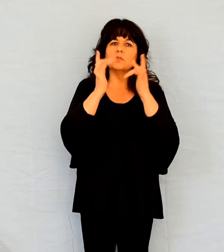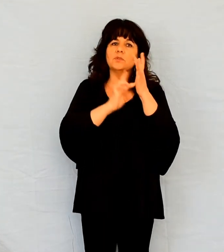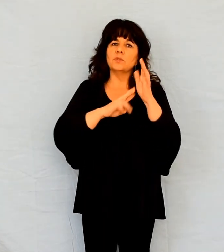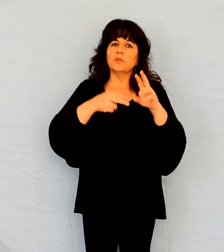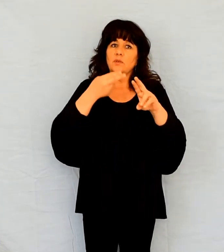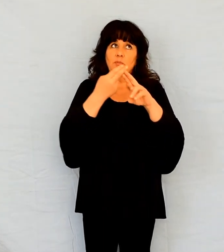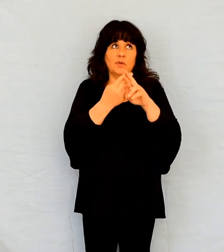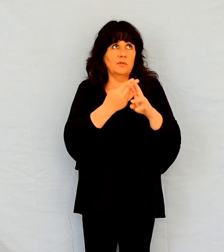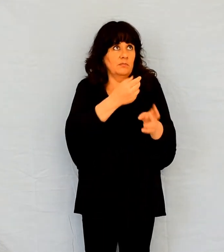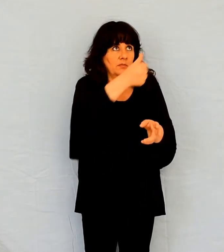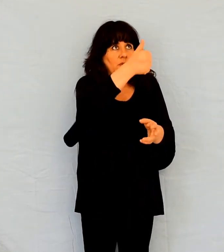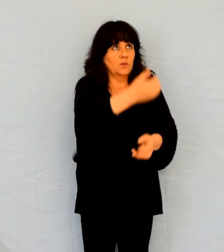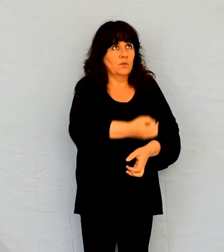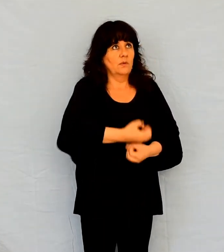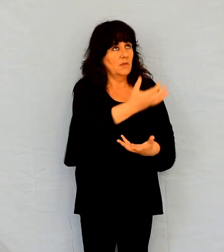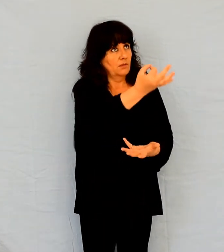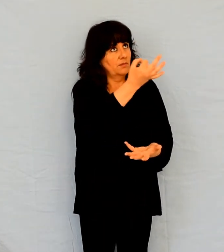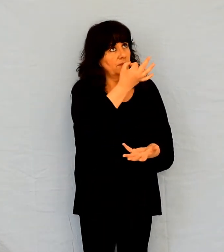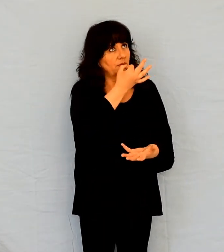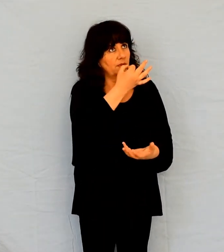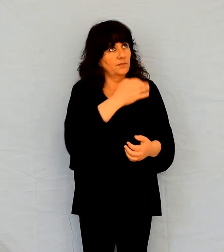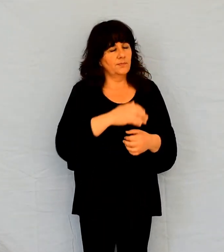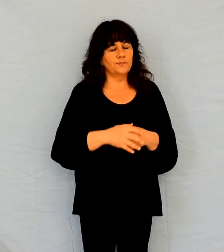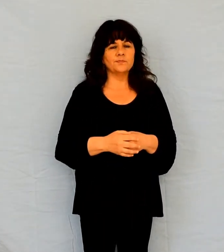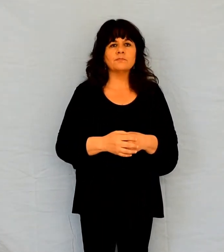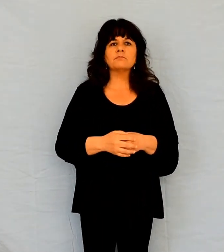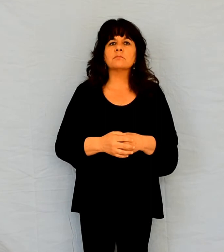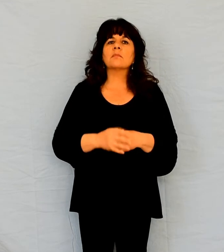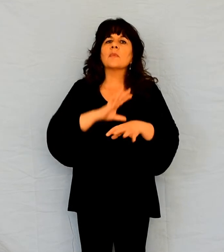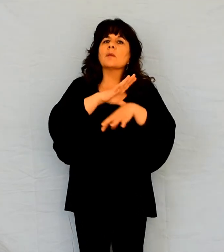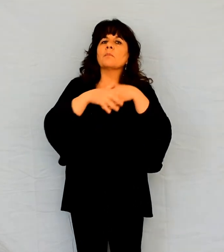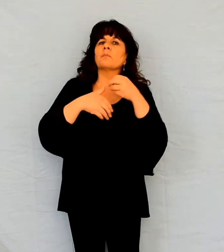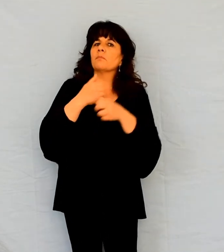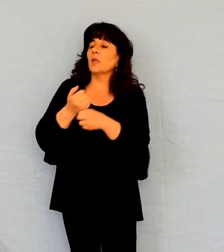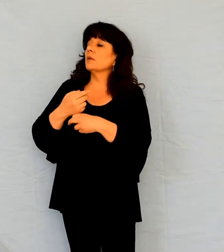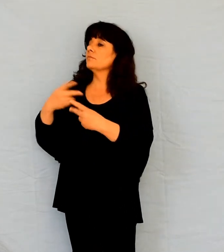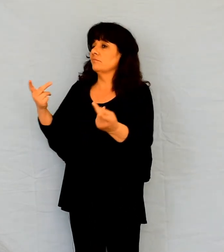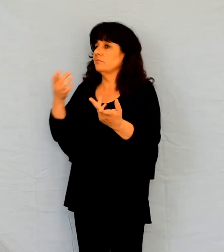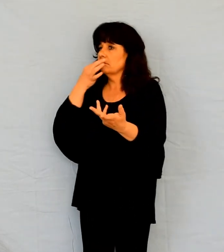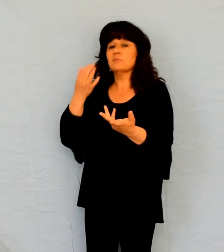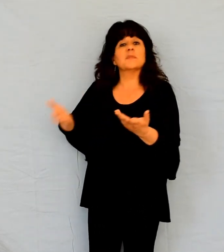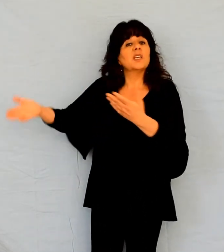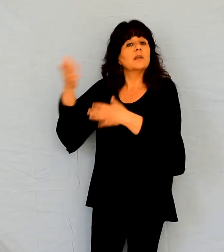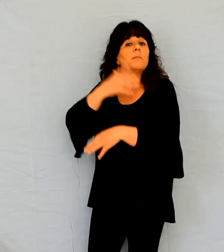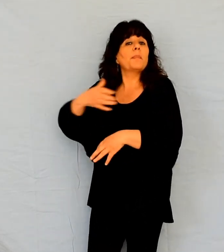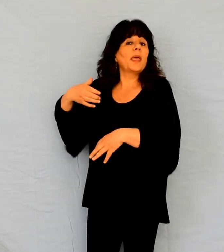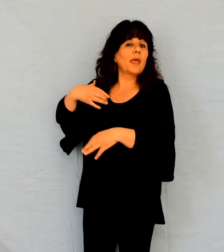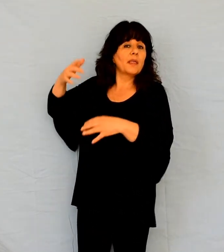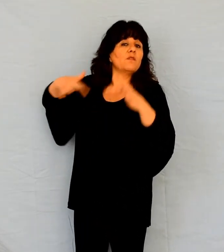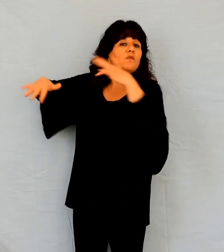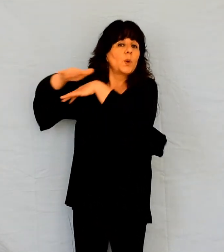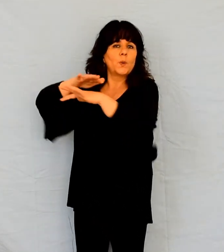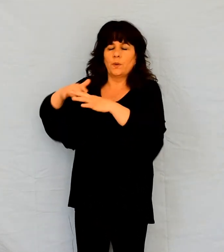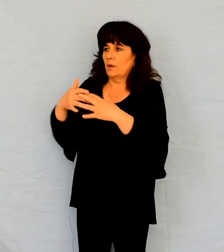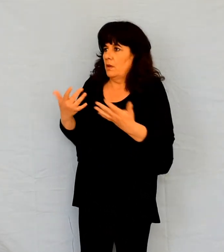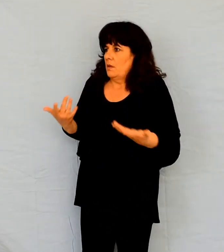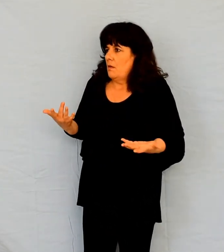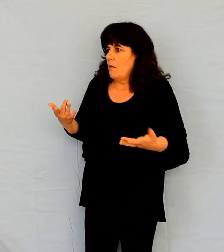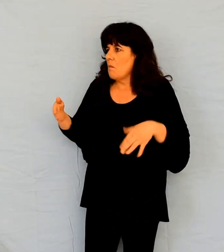Pilate s'adressa aux grands prêtres et aux foules. « Je ne trouve chez cet homme aucun motif de condamnation. »